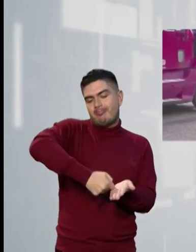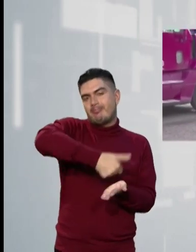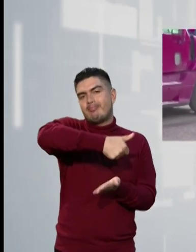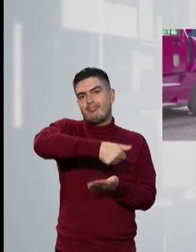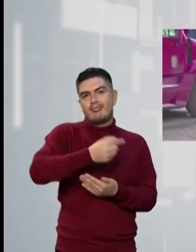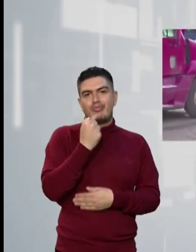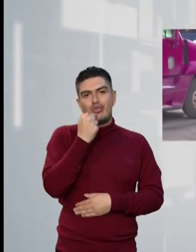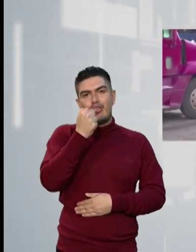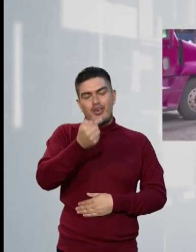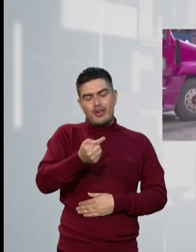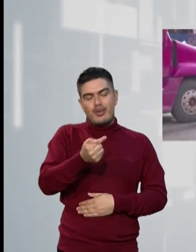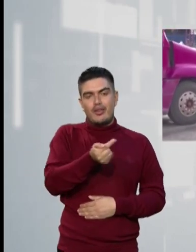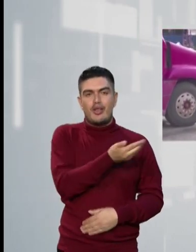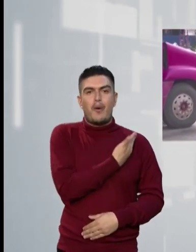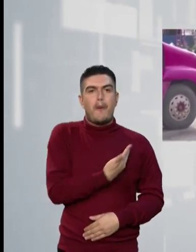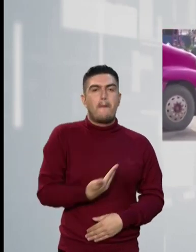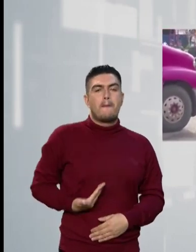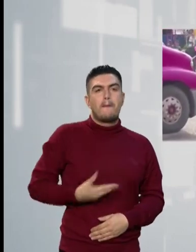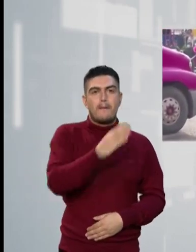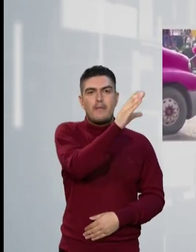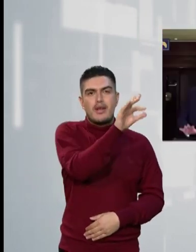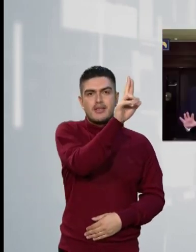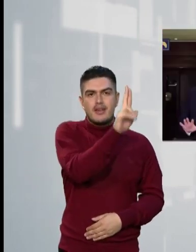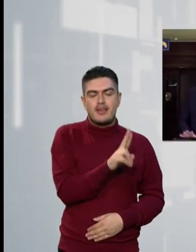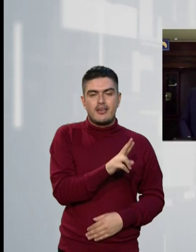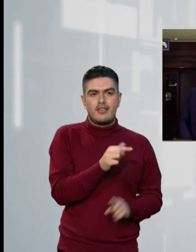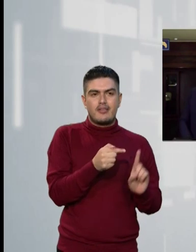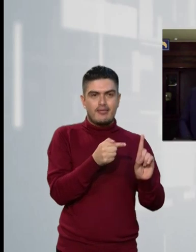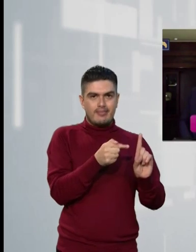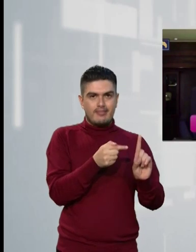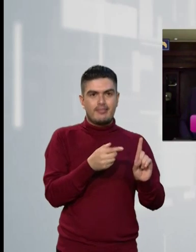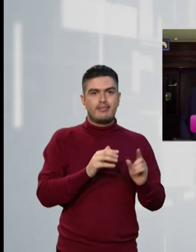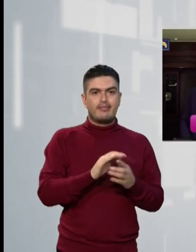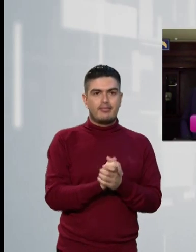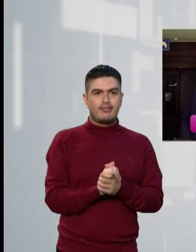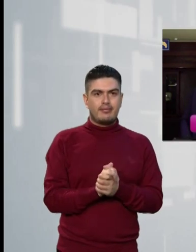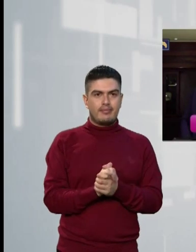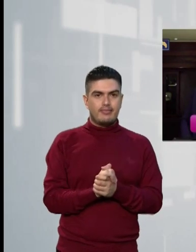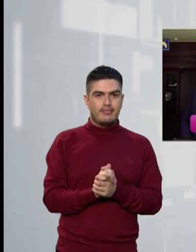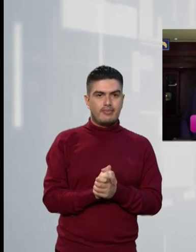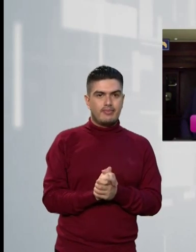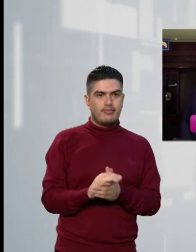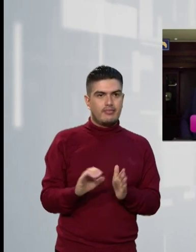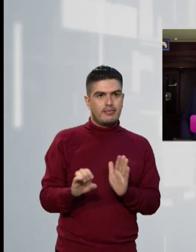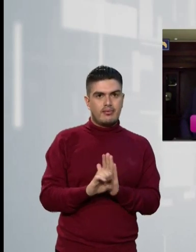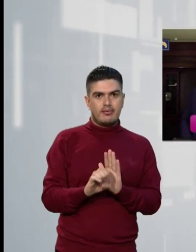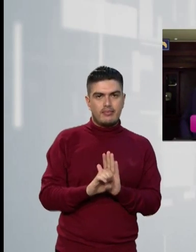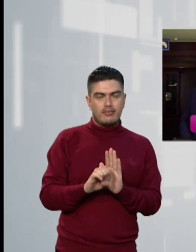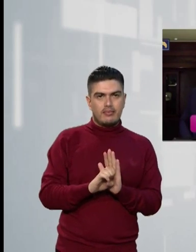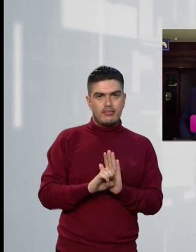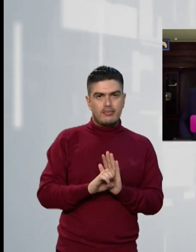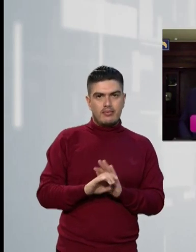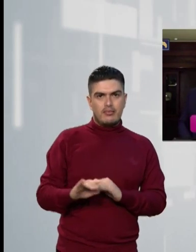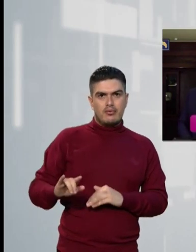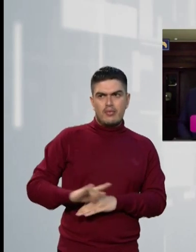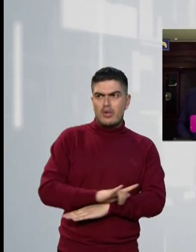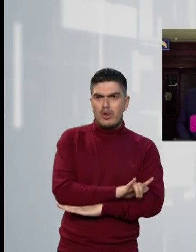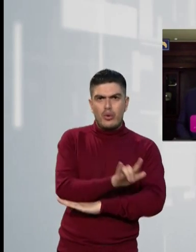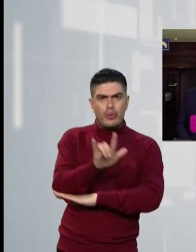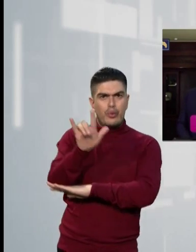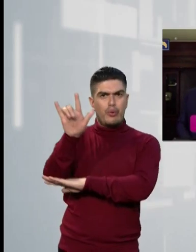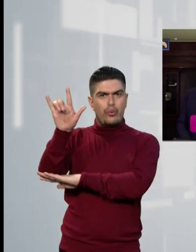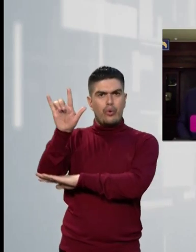dio a conocer el presidente de Costa Rica Rodrigo Chávez para los viajes de los hondureños a Costa Rica y de los los